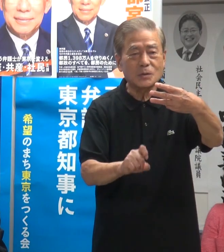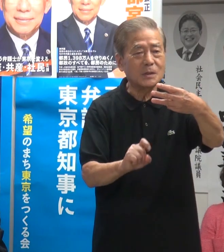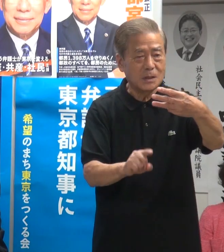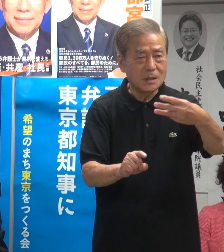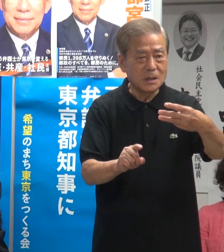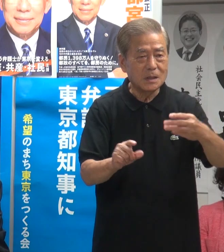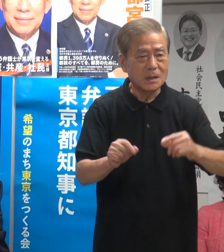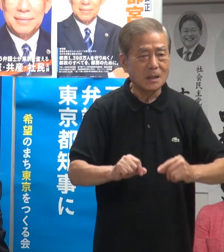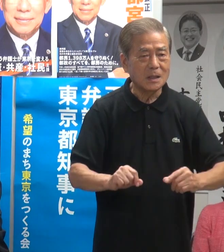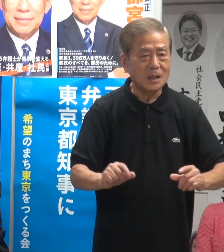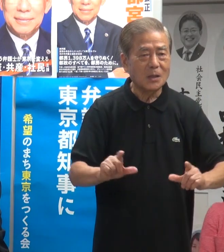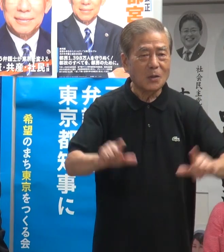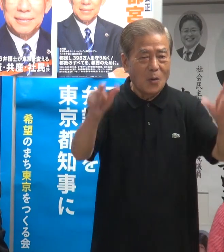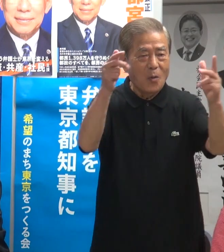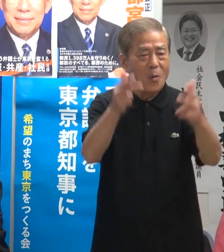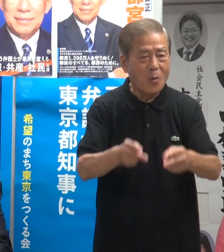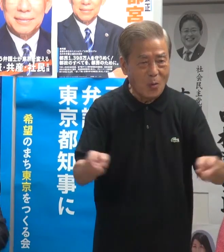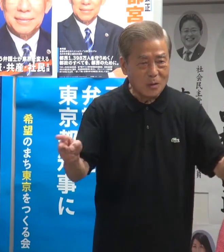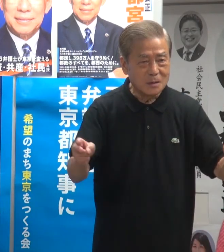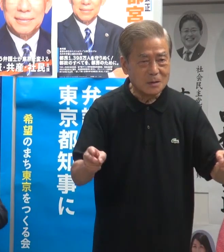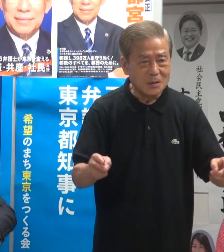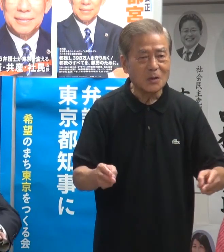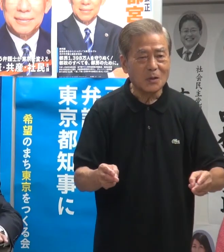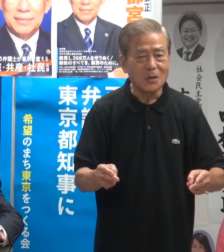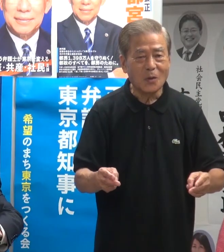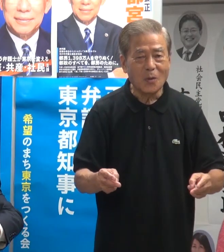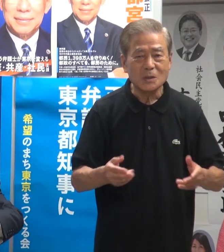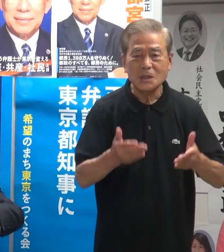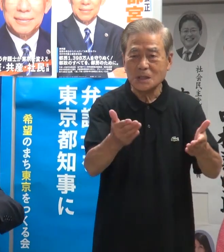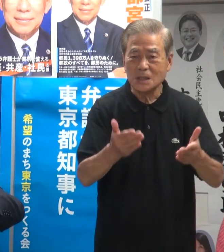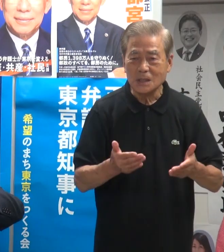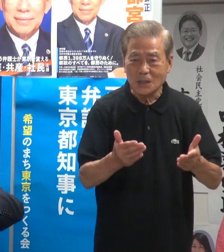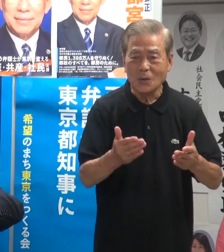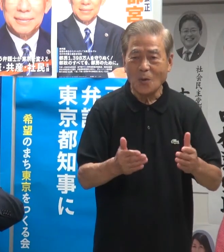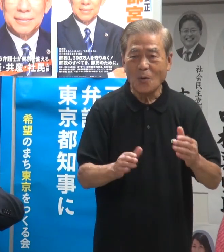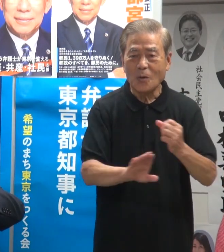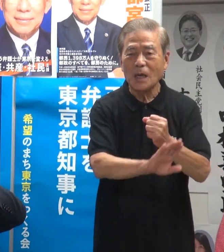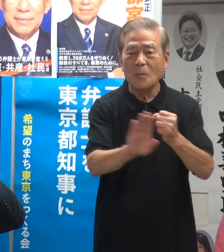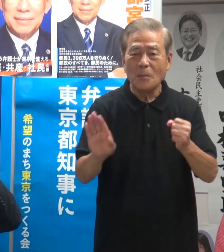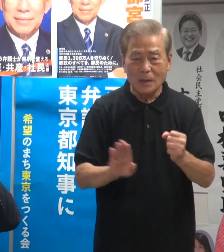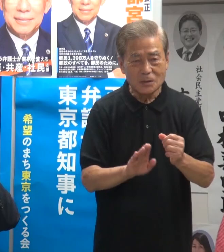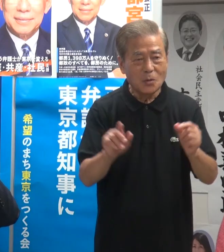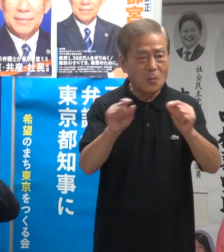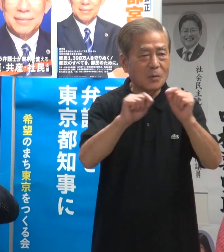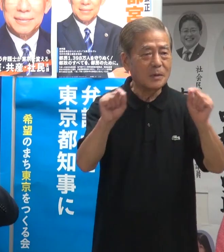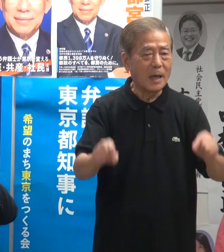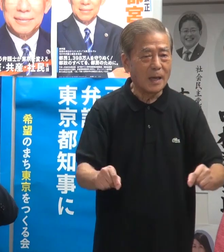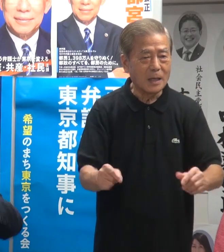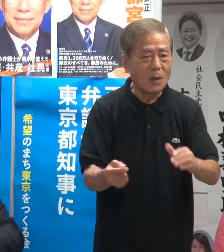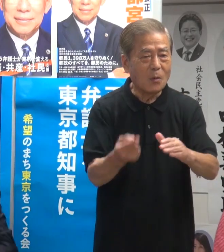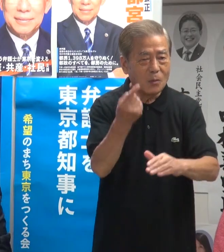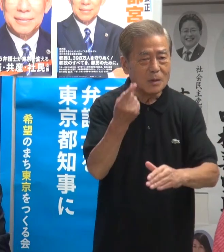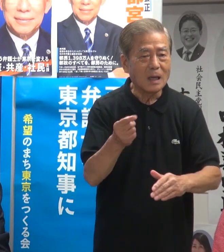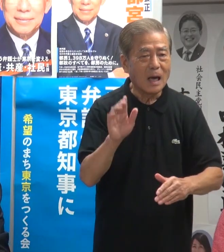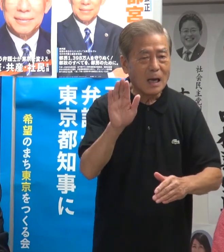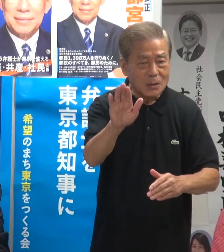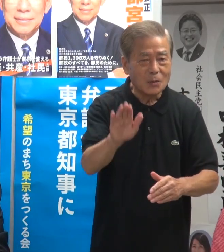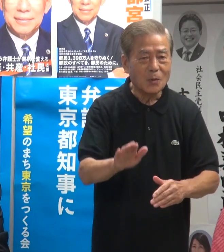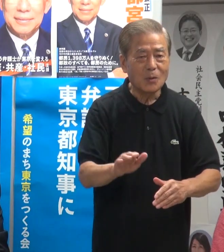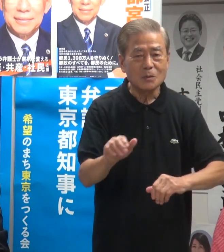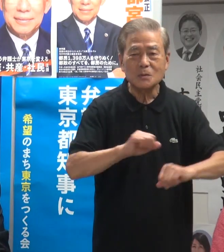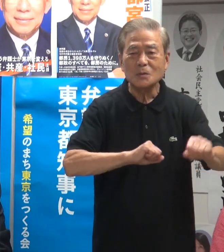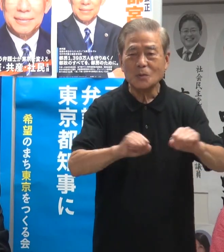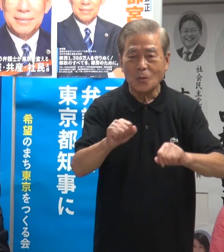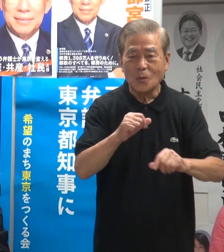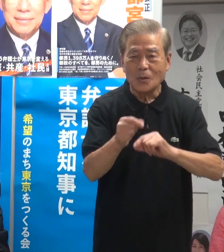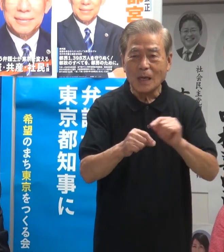そういう反原発運動をやってる人はずっと そこをやってて、その中から国政に出ていくとかそういうことじ